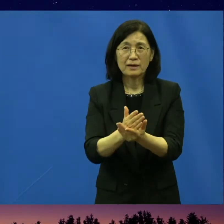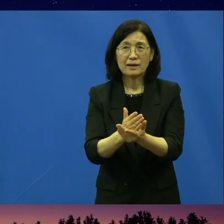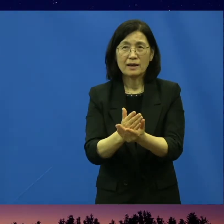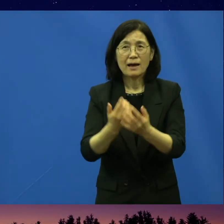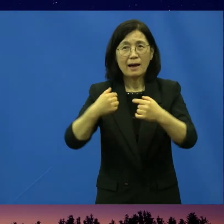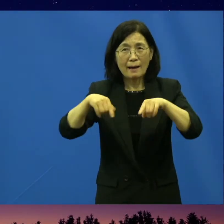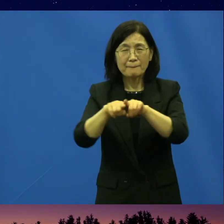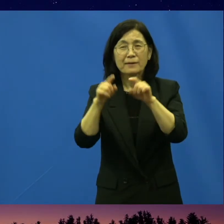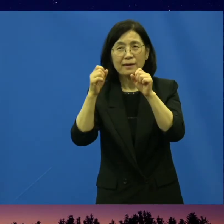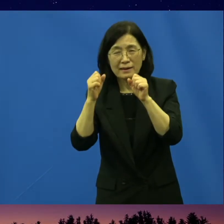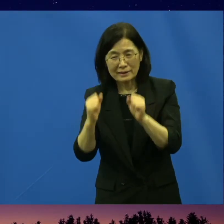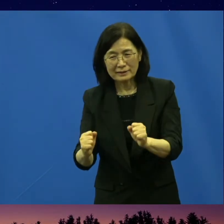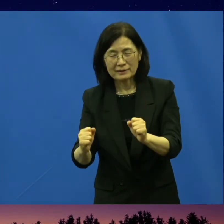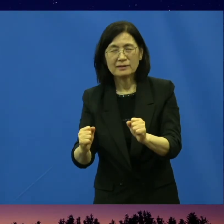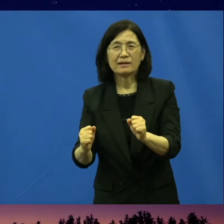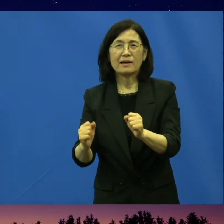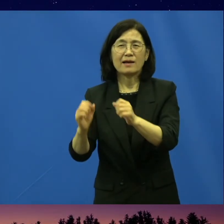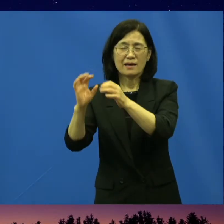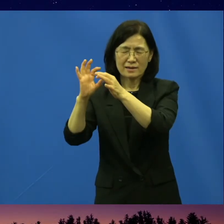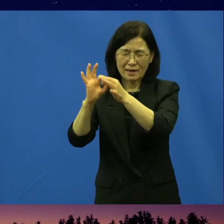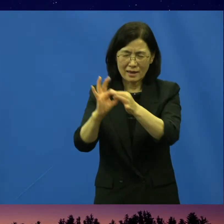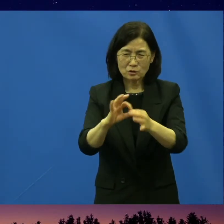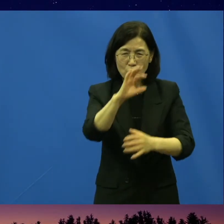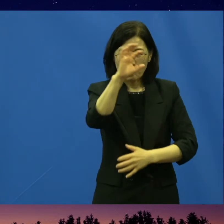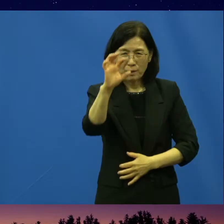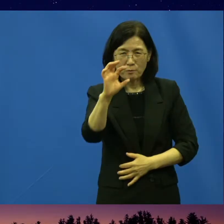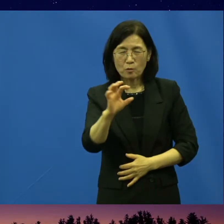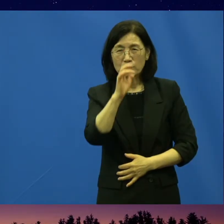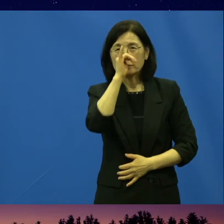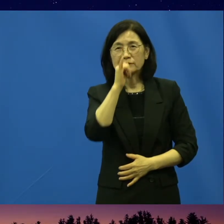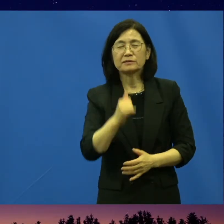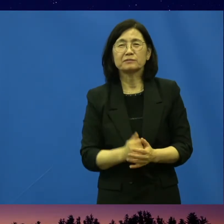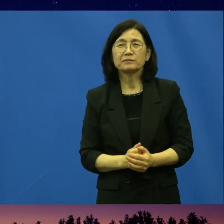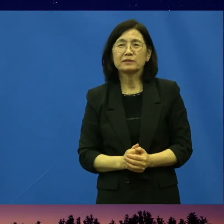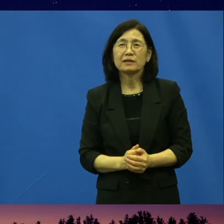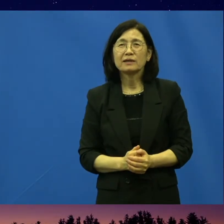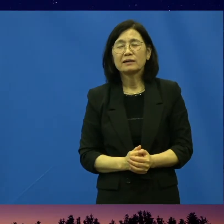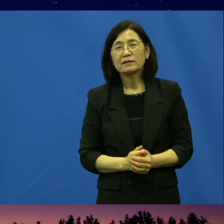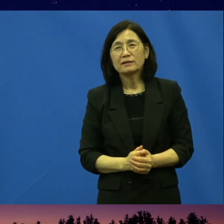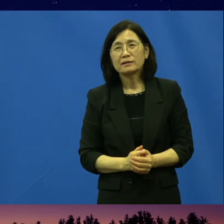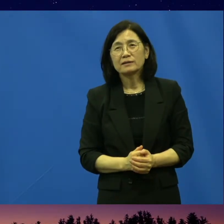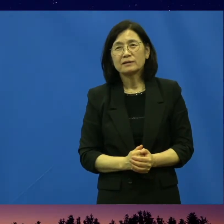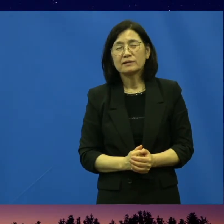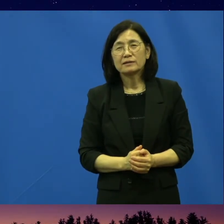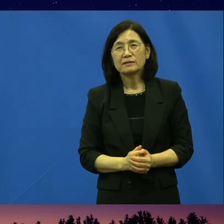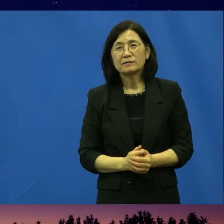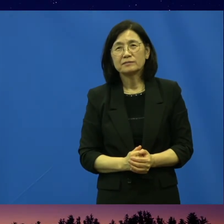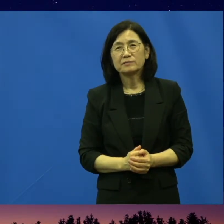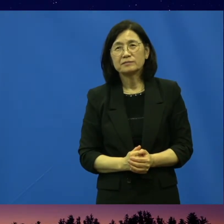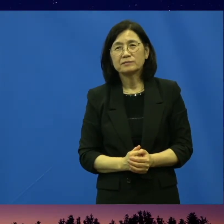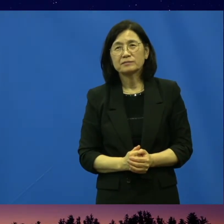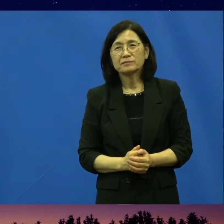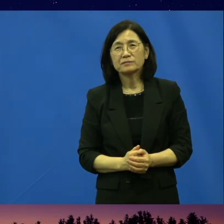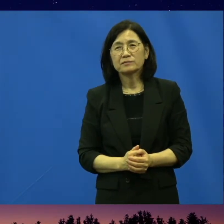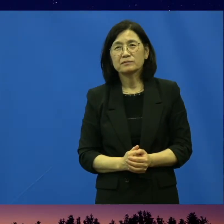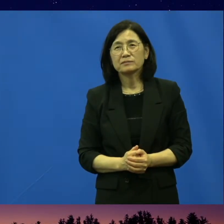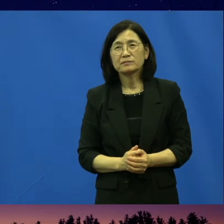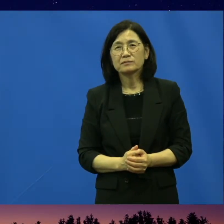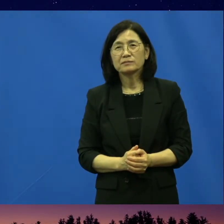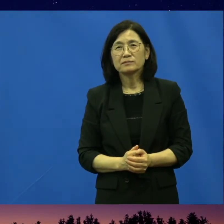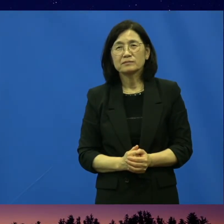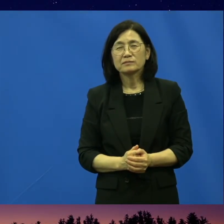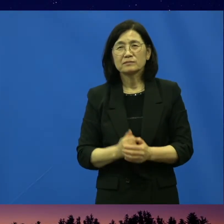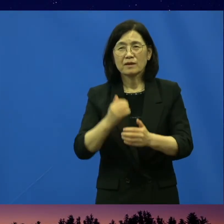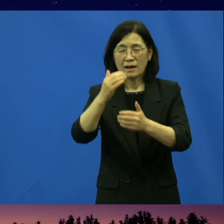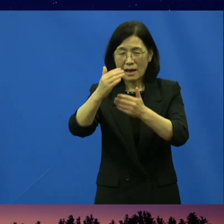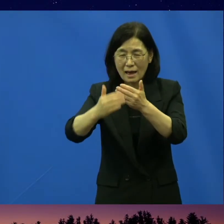하나님의 마음을 그 이스라엘 백성들이 쏟아 부으시는 거죠. 의심할래 의심할 수 없이. 내가